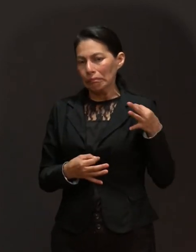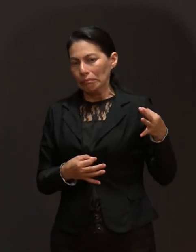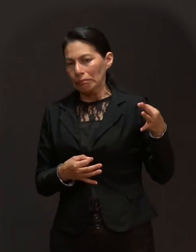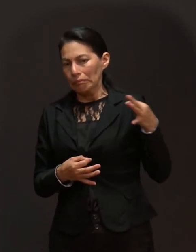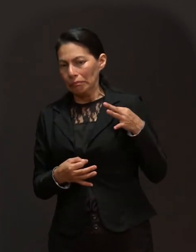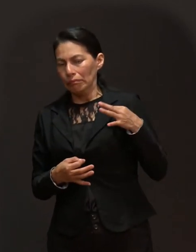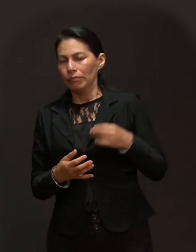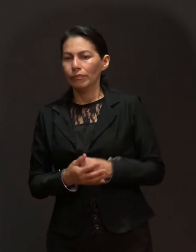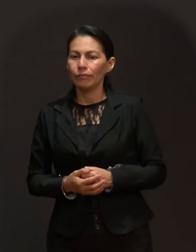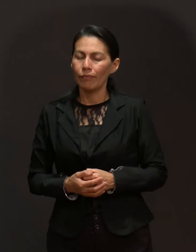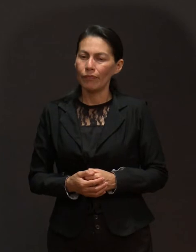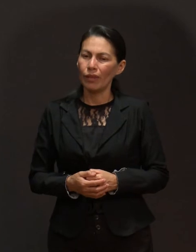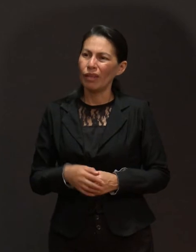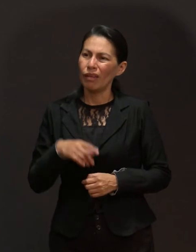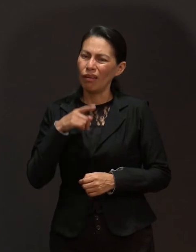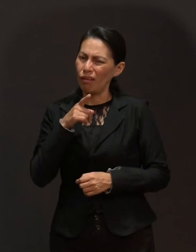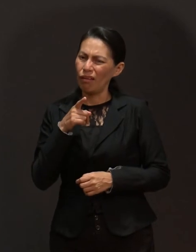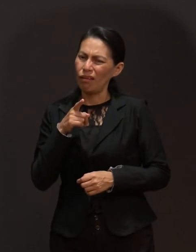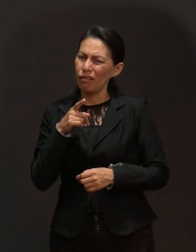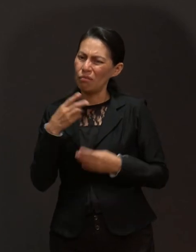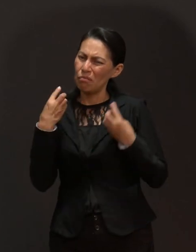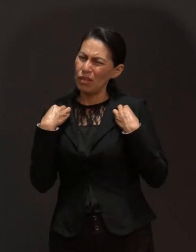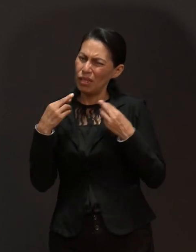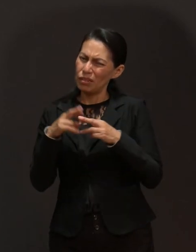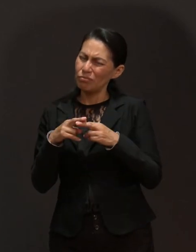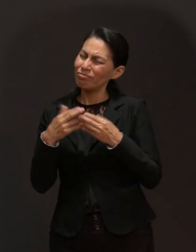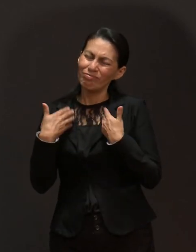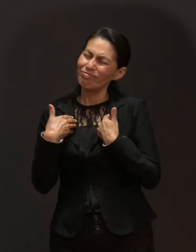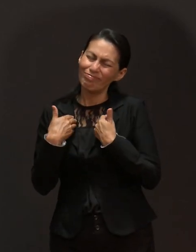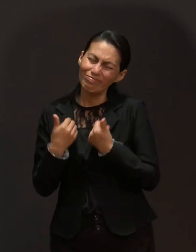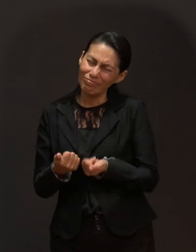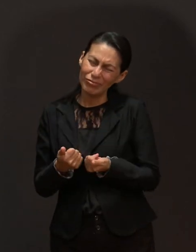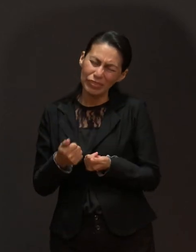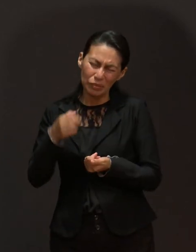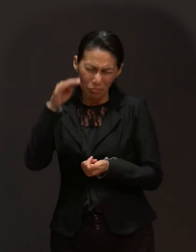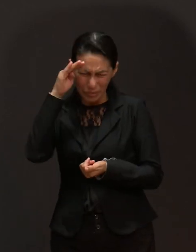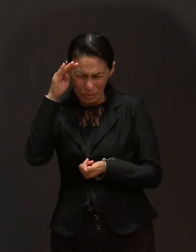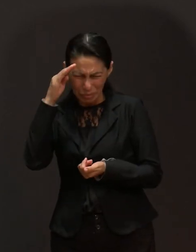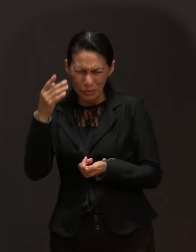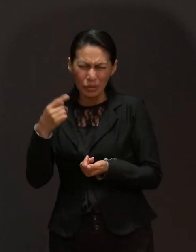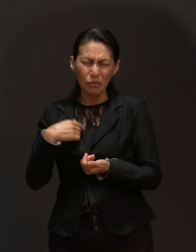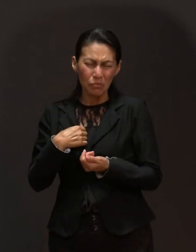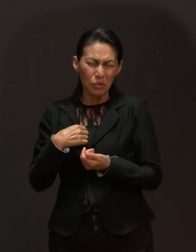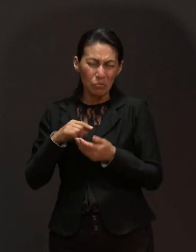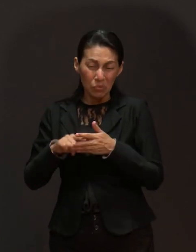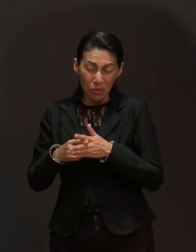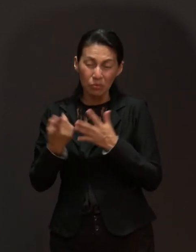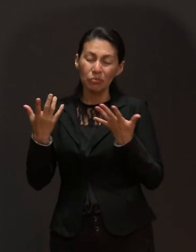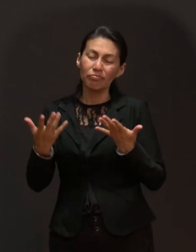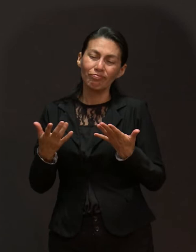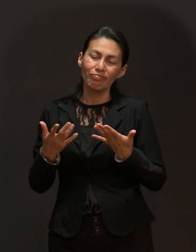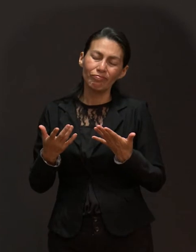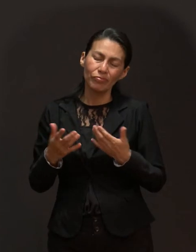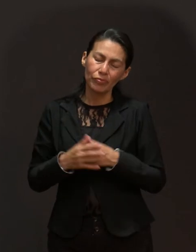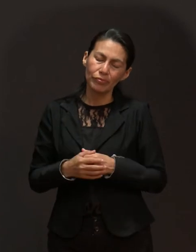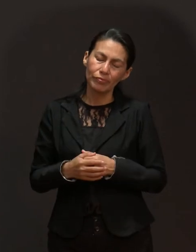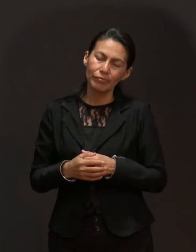tentador, muy persuasivo. Pero él no entendía mi principio, mi forma de pensar.